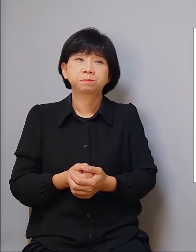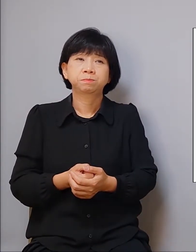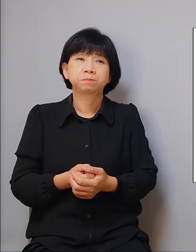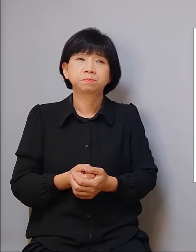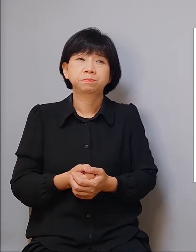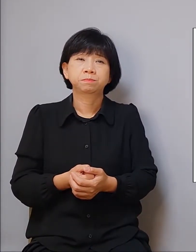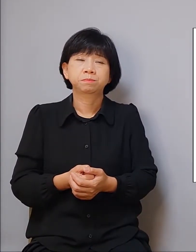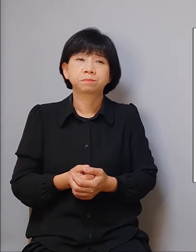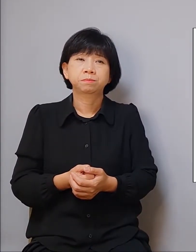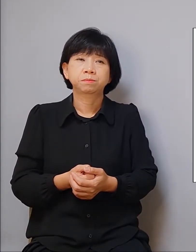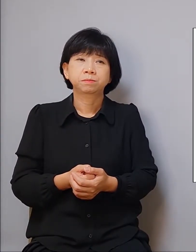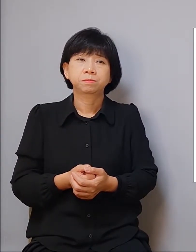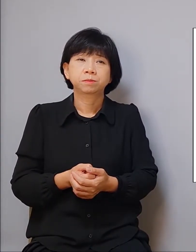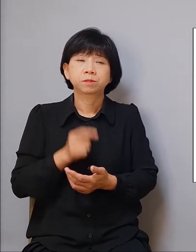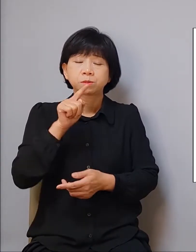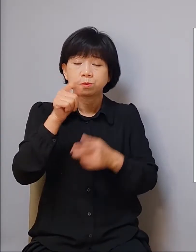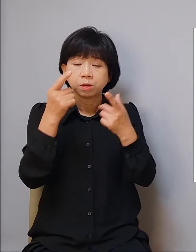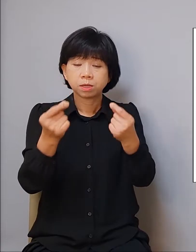그리